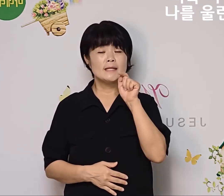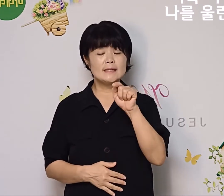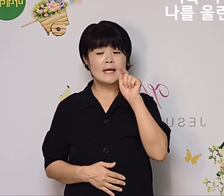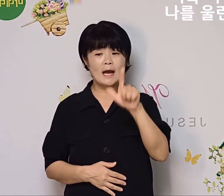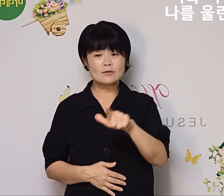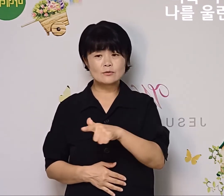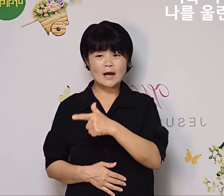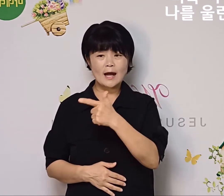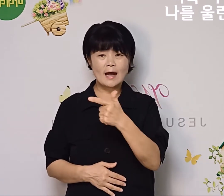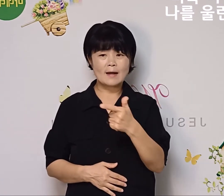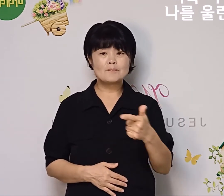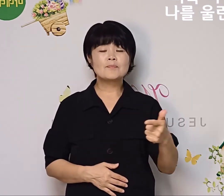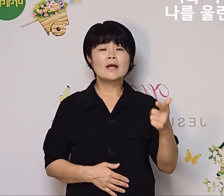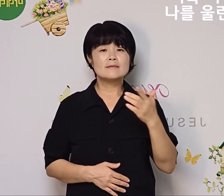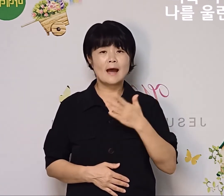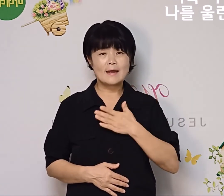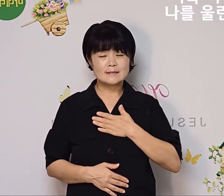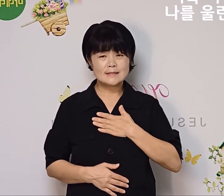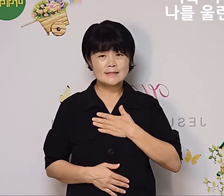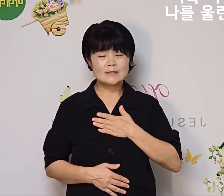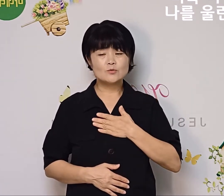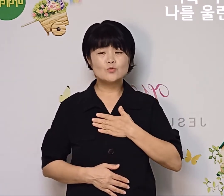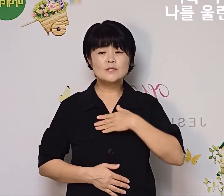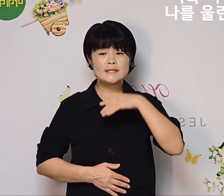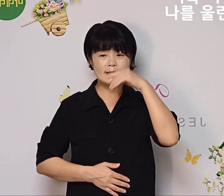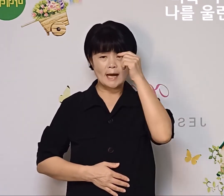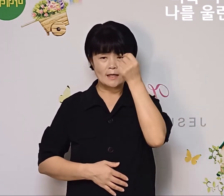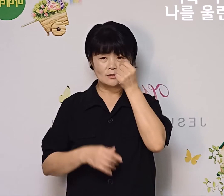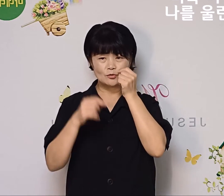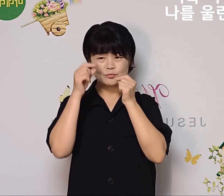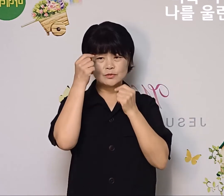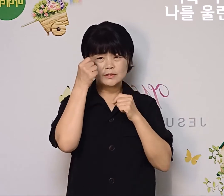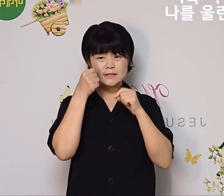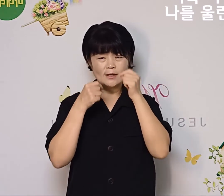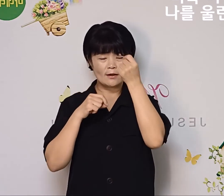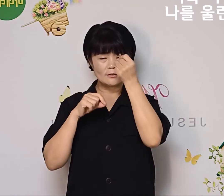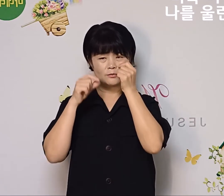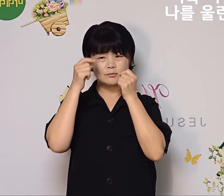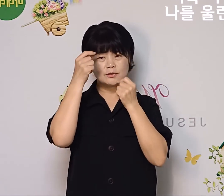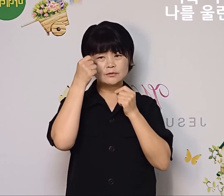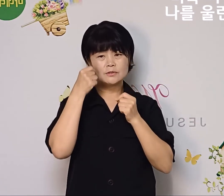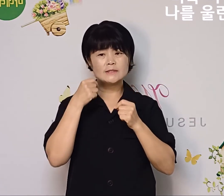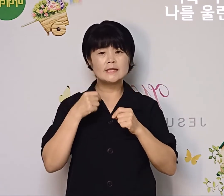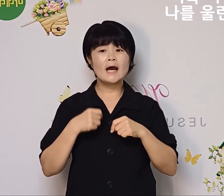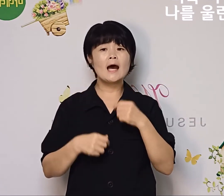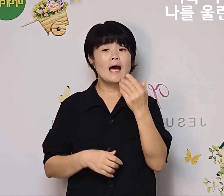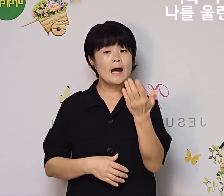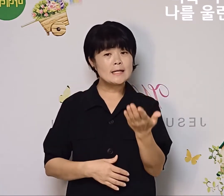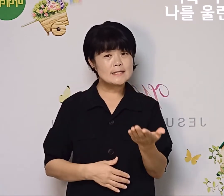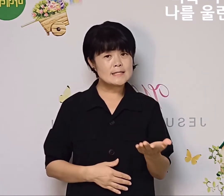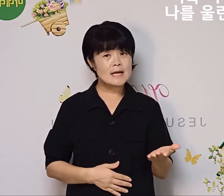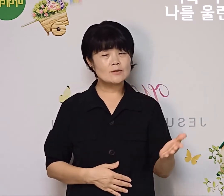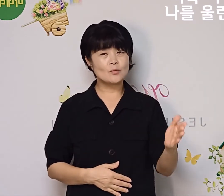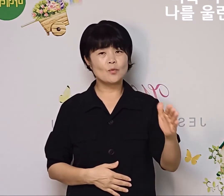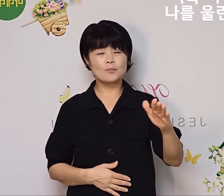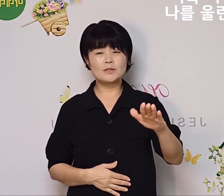이 하루가 나를 울린다. 눈물을 흘려요. 눈물을 울린다 할지라도 비록